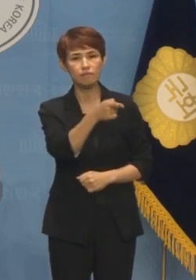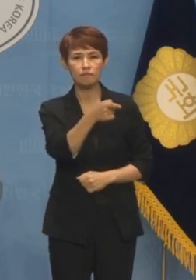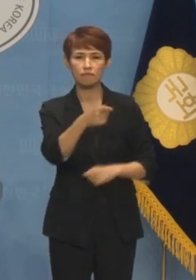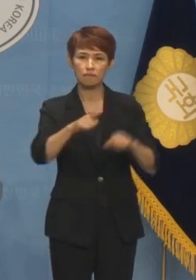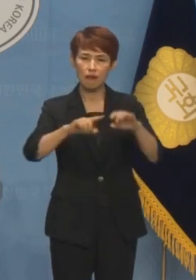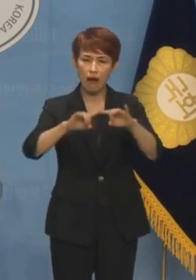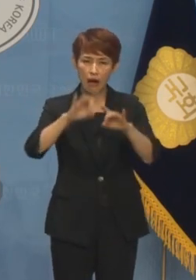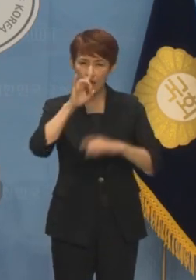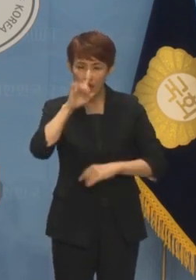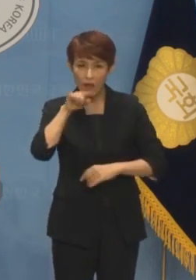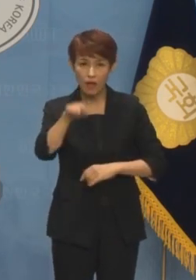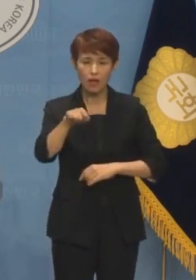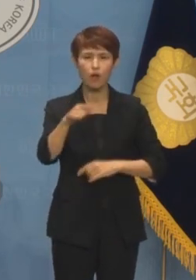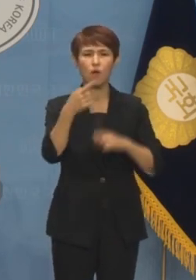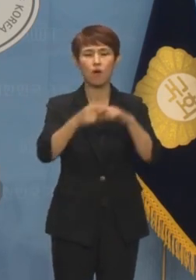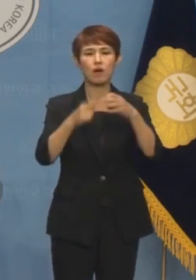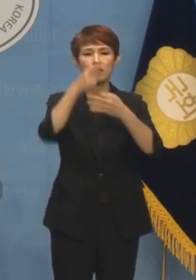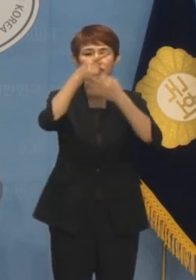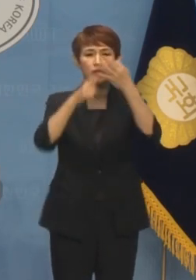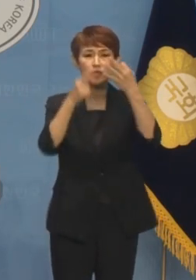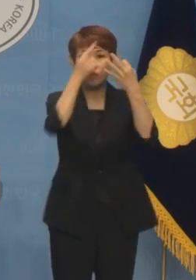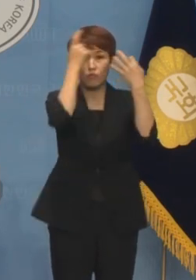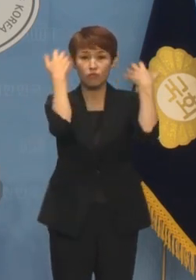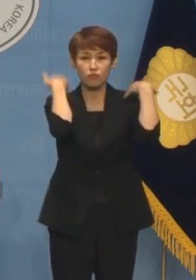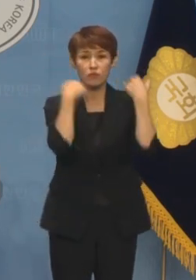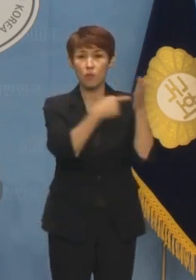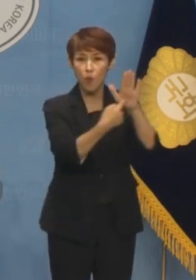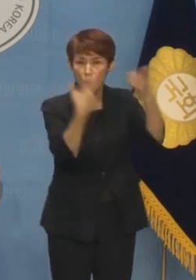되어가는 윤석열 정부의 민낯입니다.